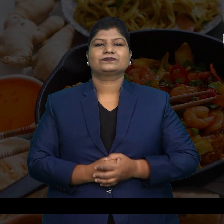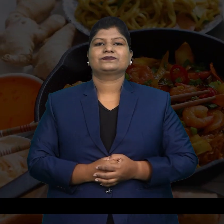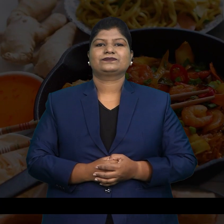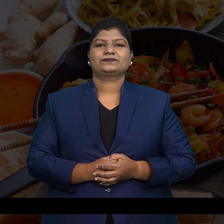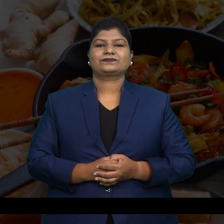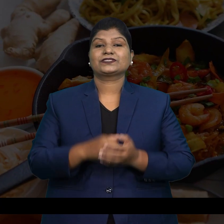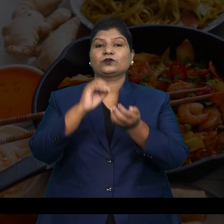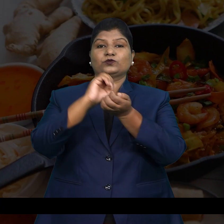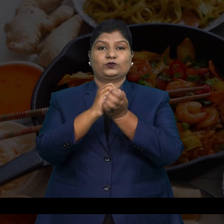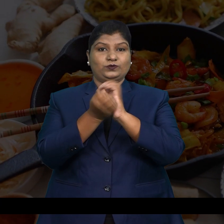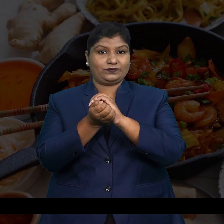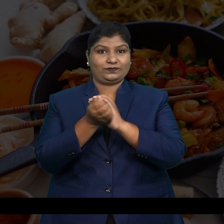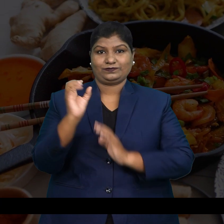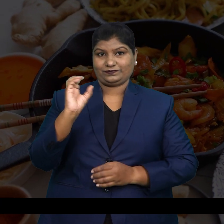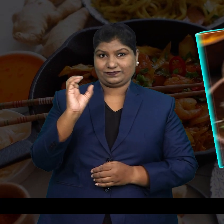லட்டு,